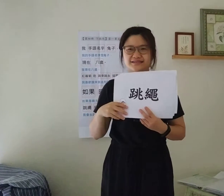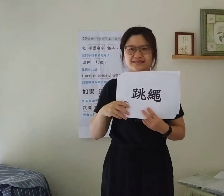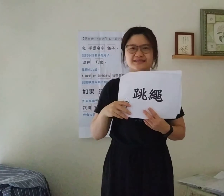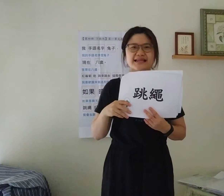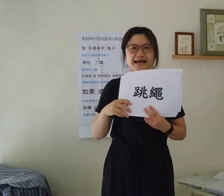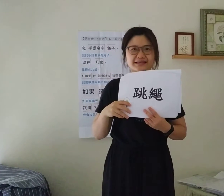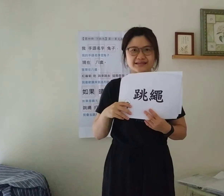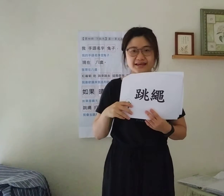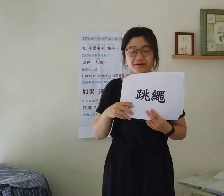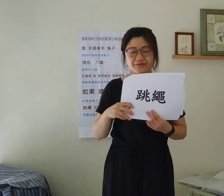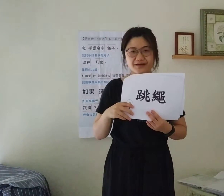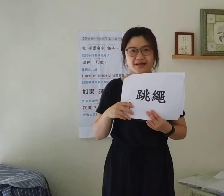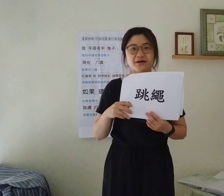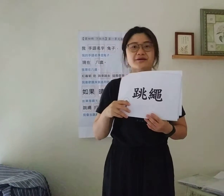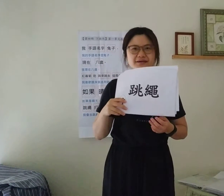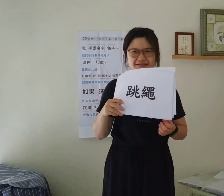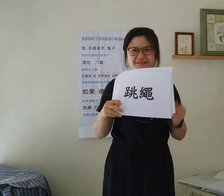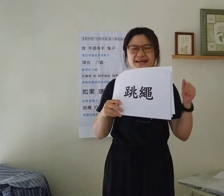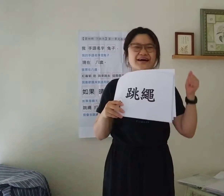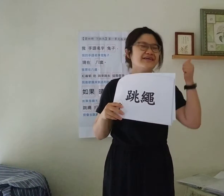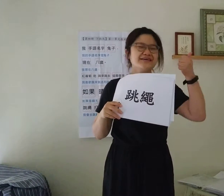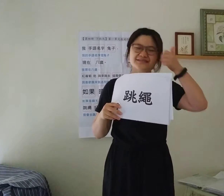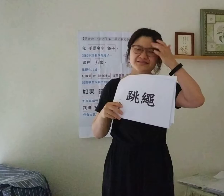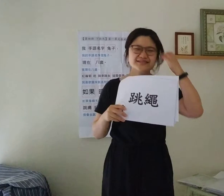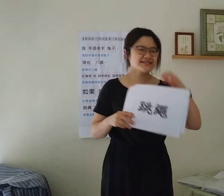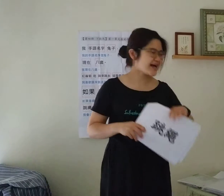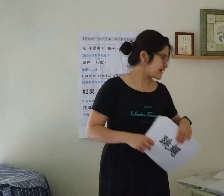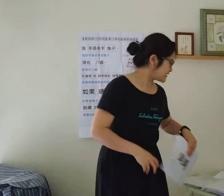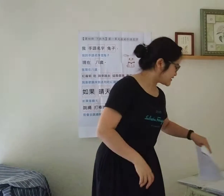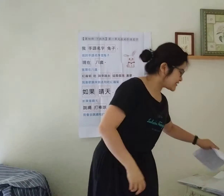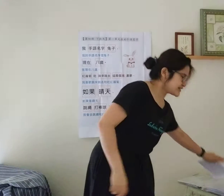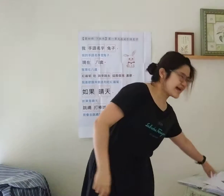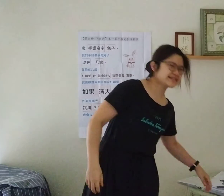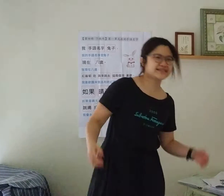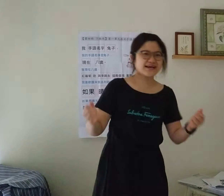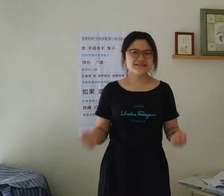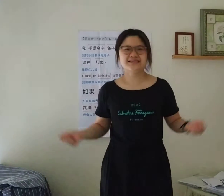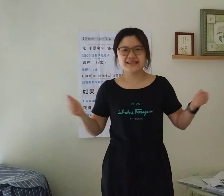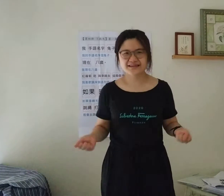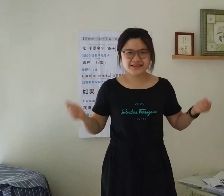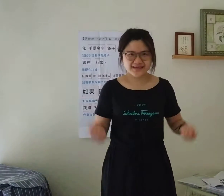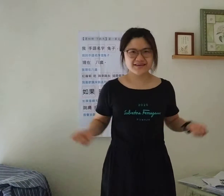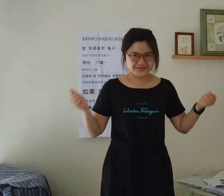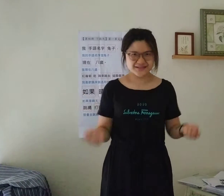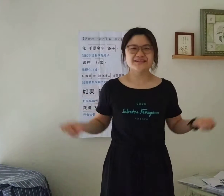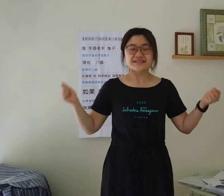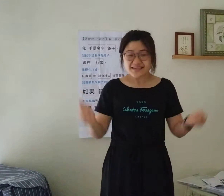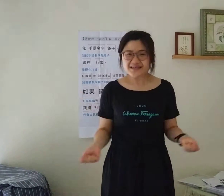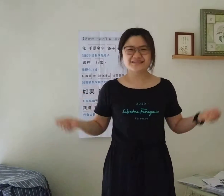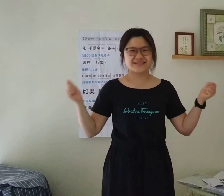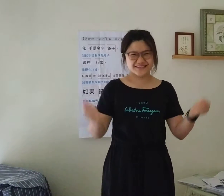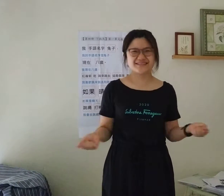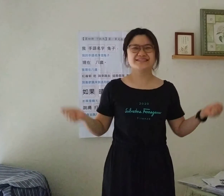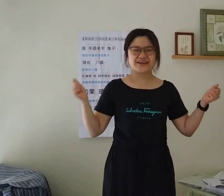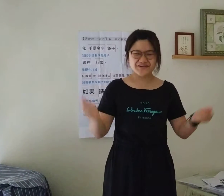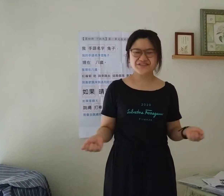进来，你跳给我看。嗯，很好，就是这样，你拿着跳绳跳跳跳，这就是手语